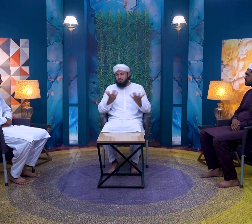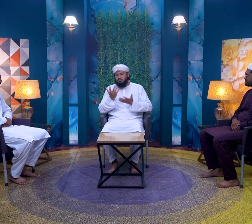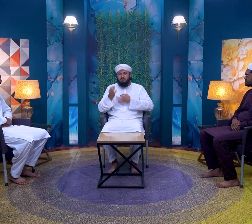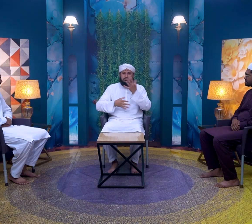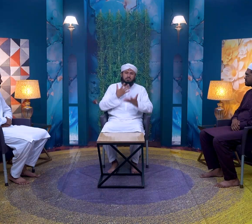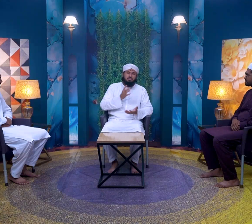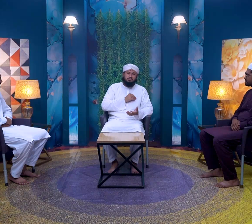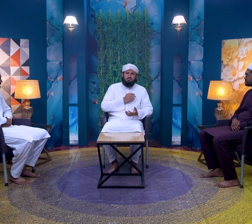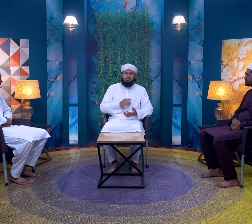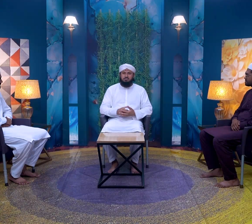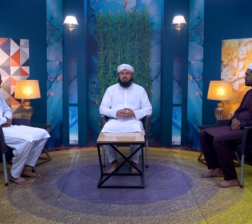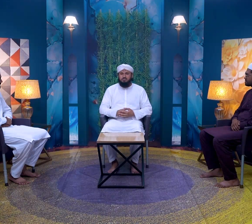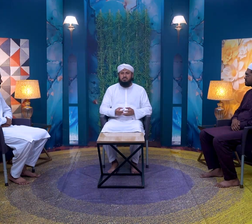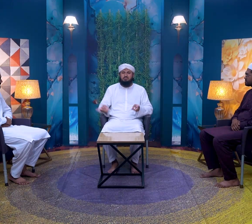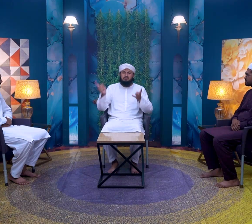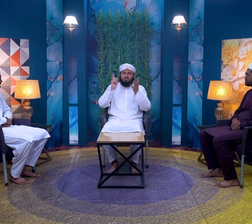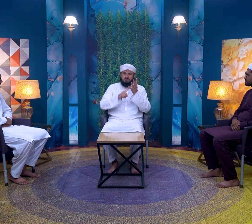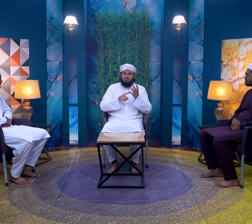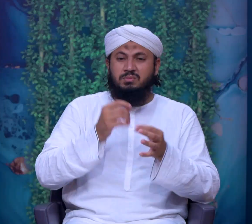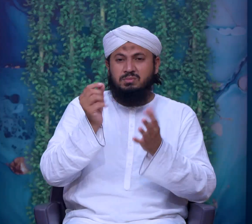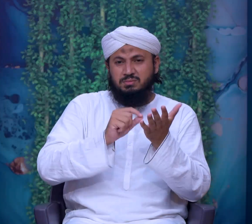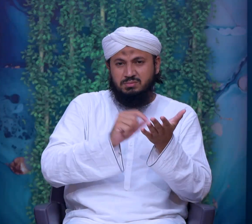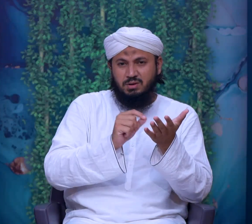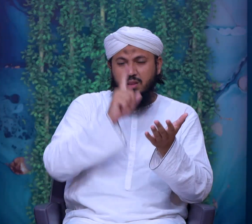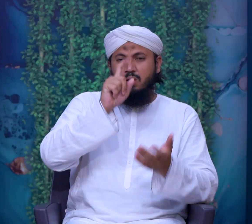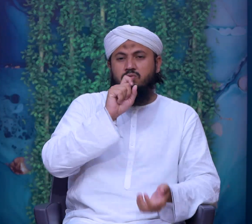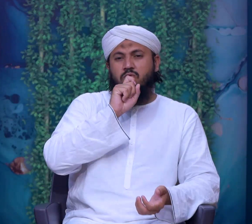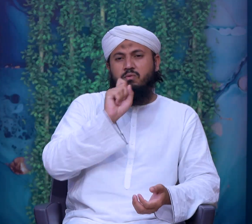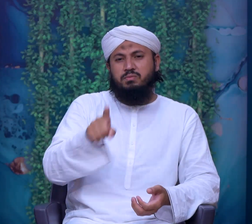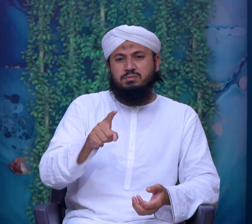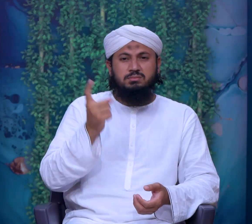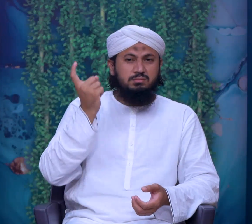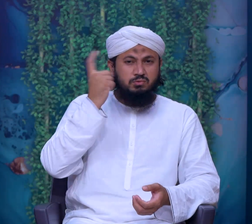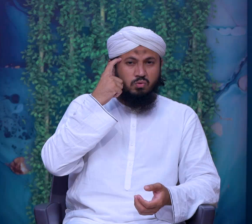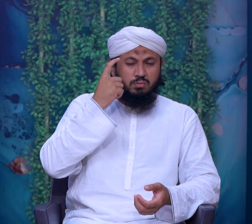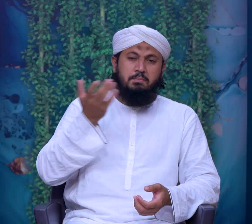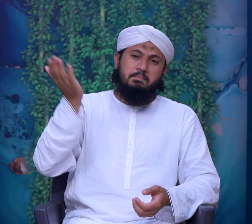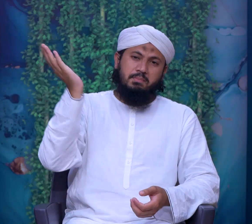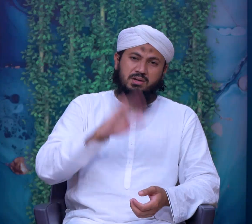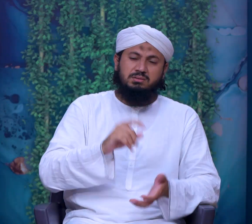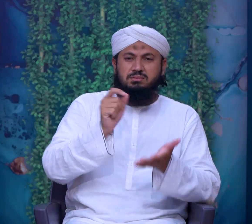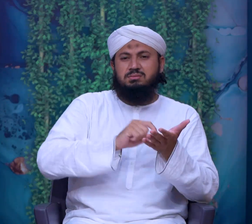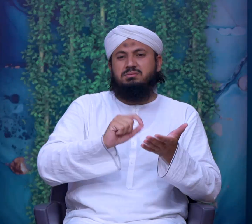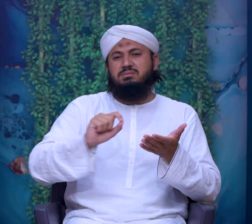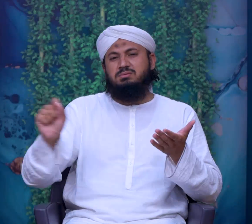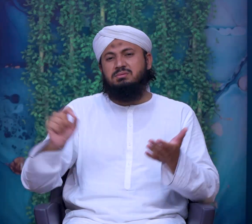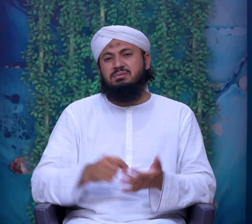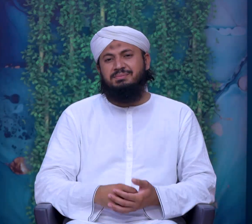شک ہو گیا، پھر دستے قدرت سے تراشا گیا۔ تب سے قلم میں یہ بات جاری ہو گئی کہ تراشے بغیر نہیں لکھتا۔ پھر اللہ پاک نے قلم سے